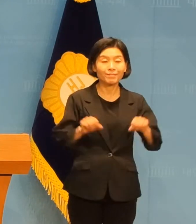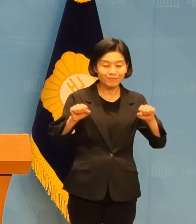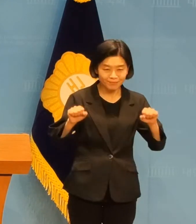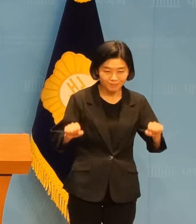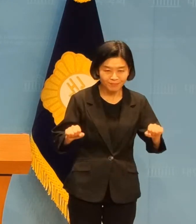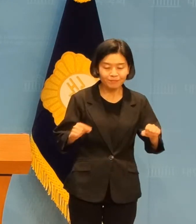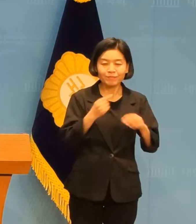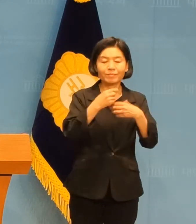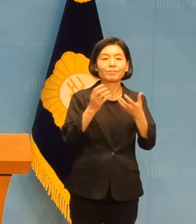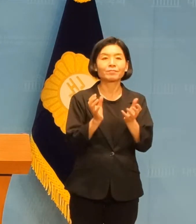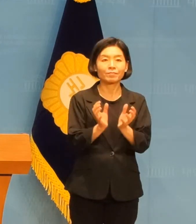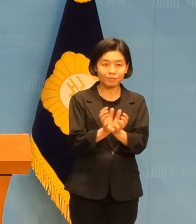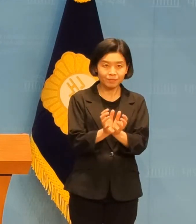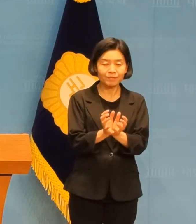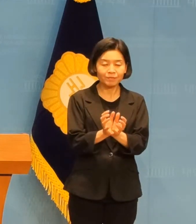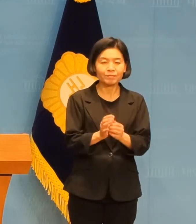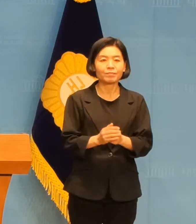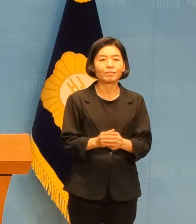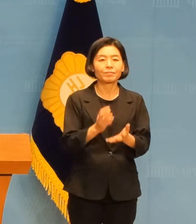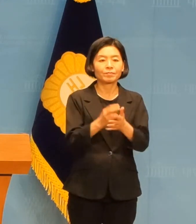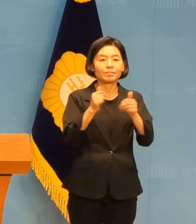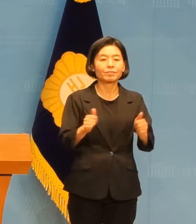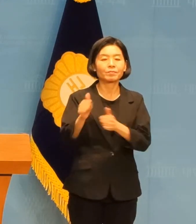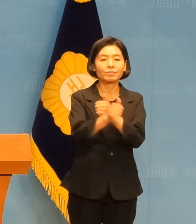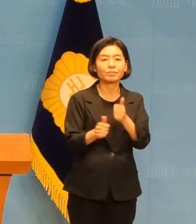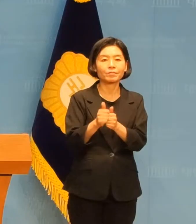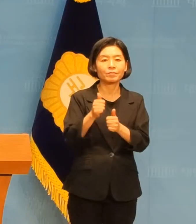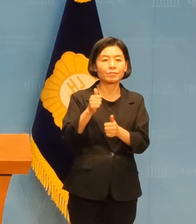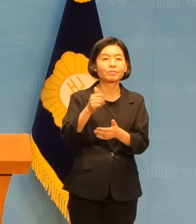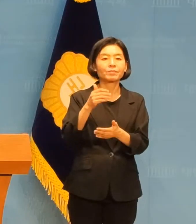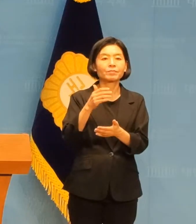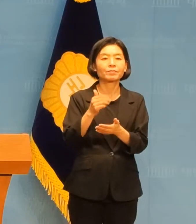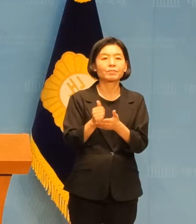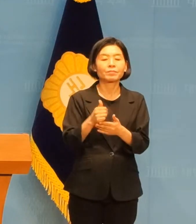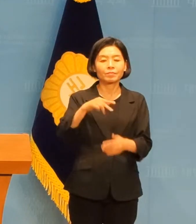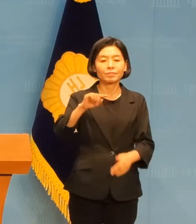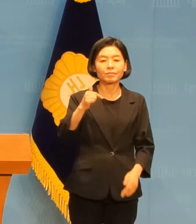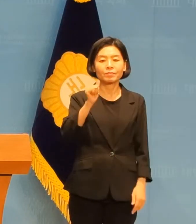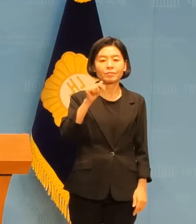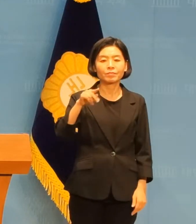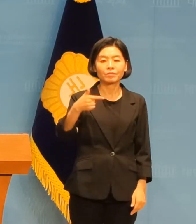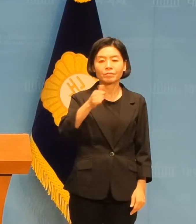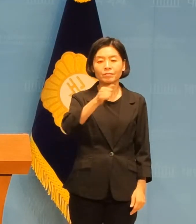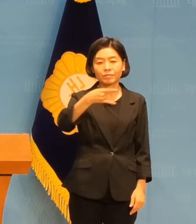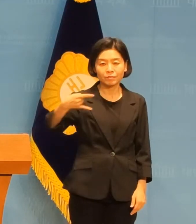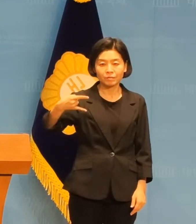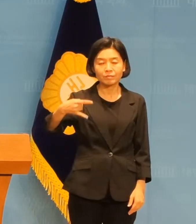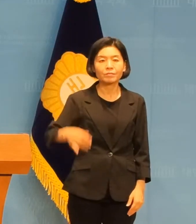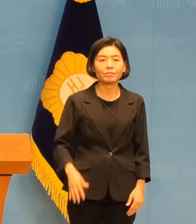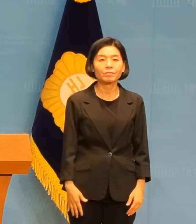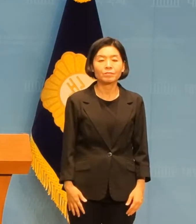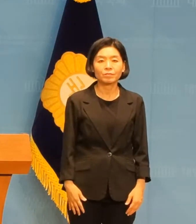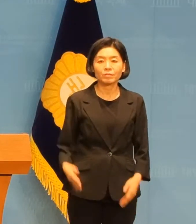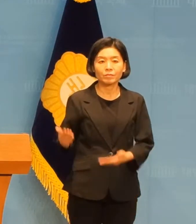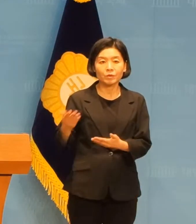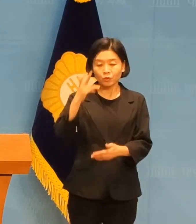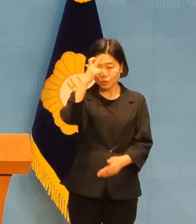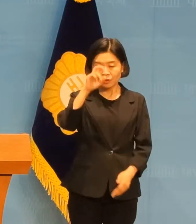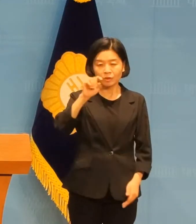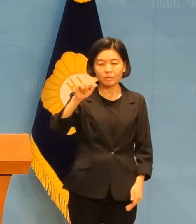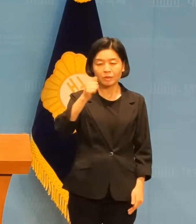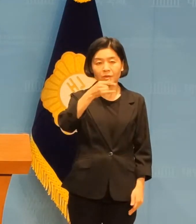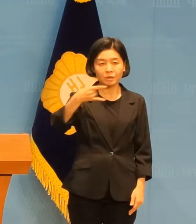안녕하세요. 더불어민주당 법사위 위원 전현희입니다. 제 옆에는 최민희 과방위 위원장님